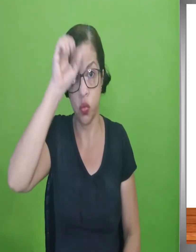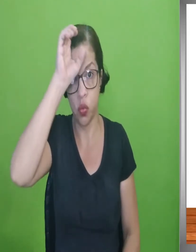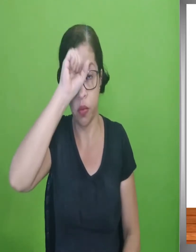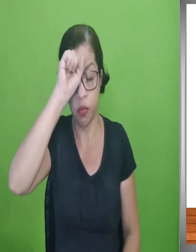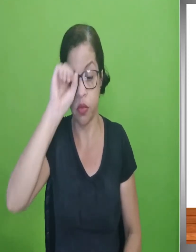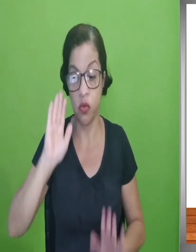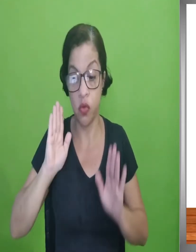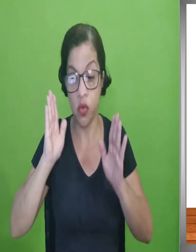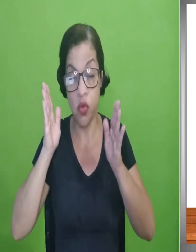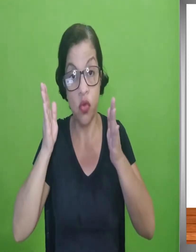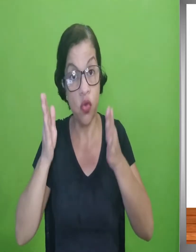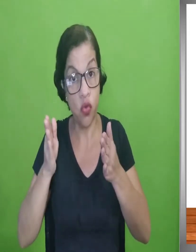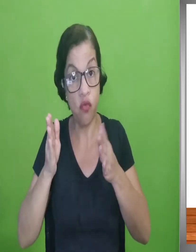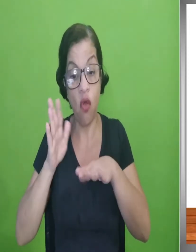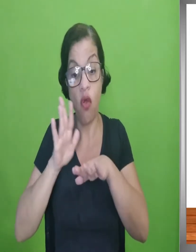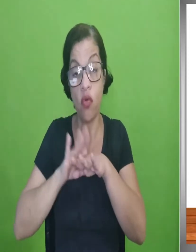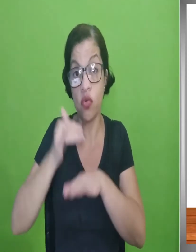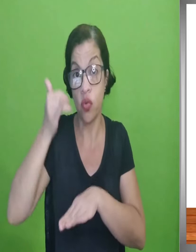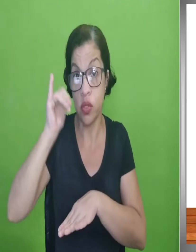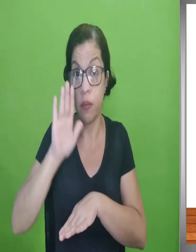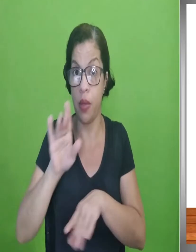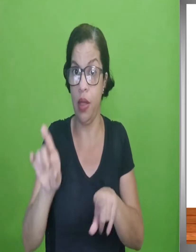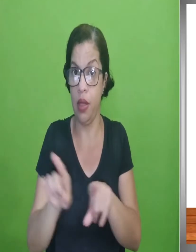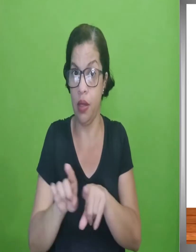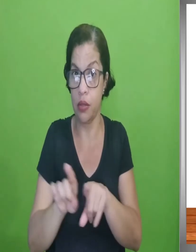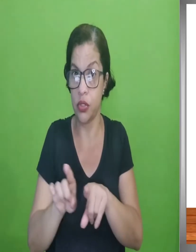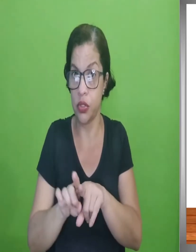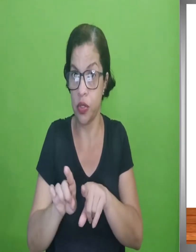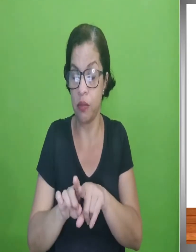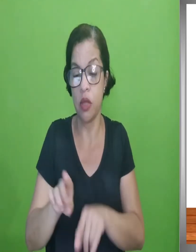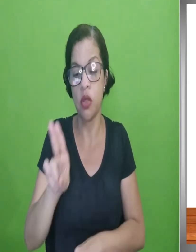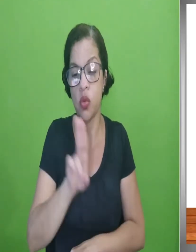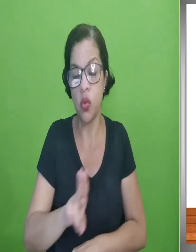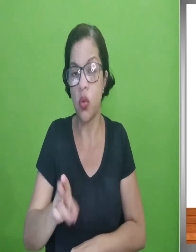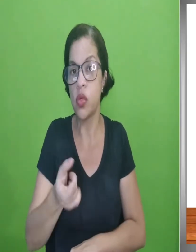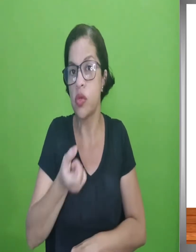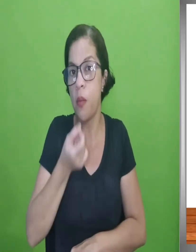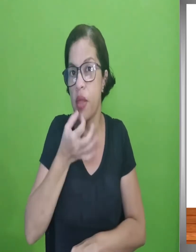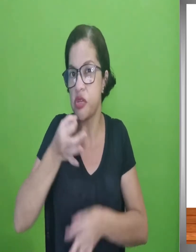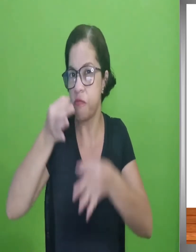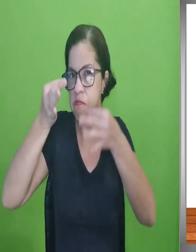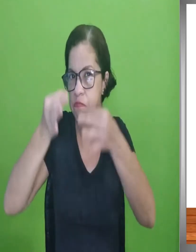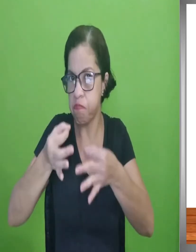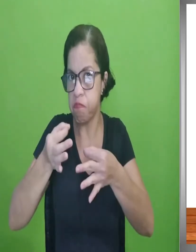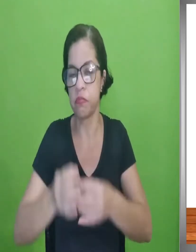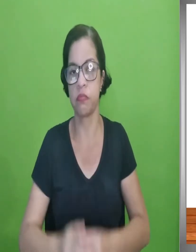com foco especial na prevenção das doenças, mas também na promoção do uso racional dos